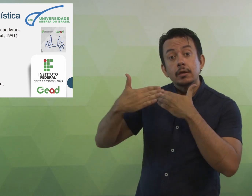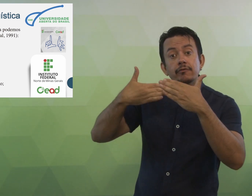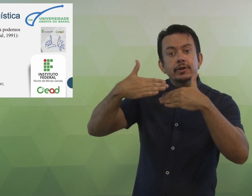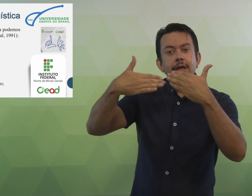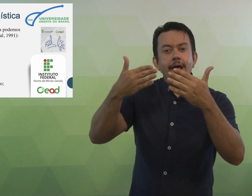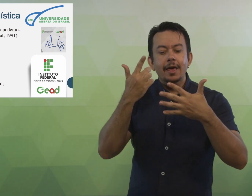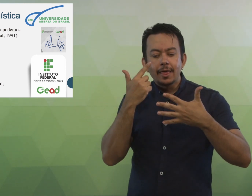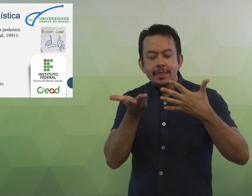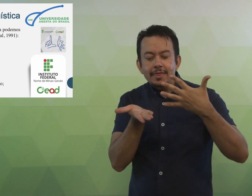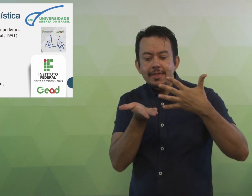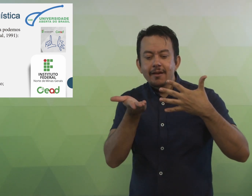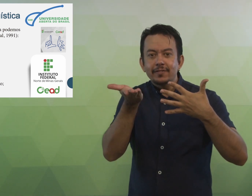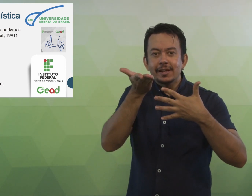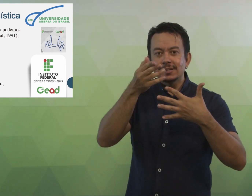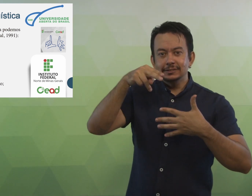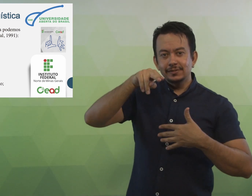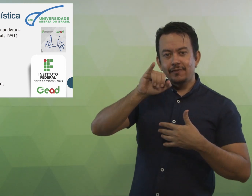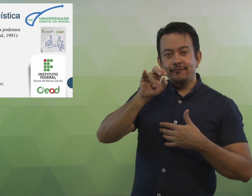pode usar.